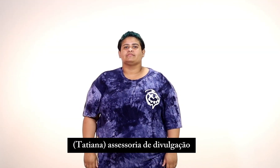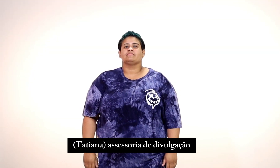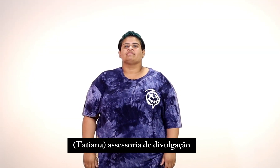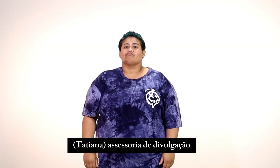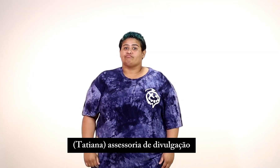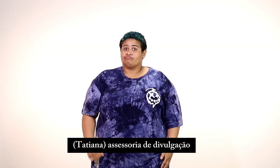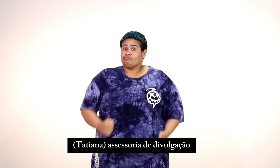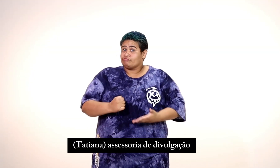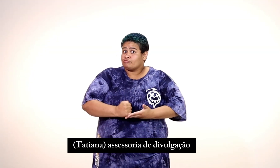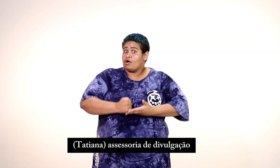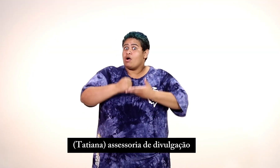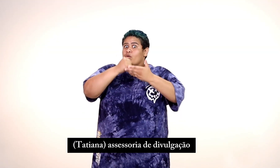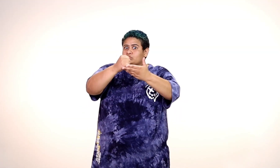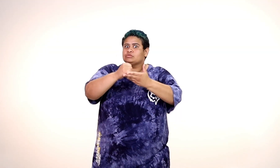Assessoria de divulgação,